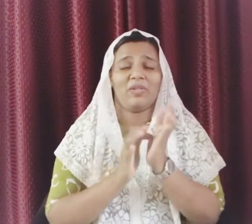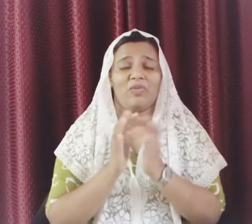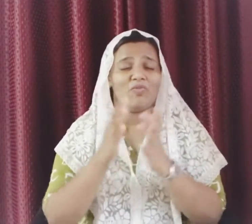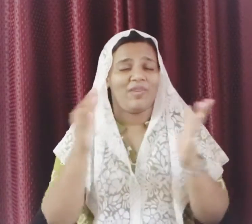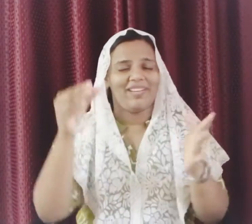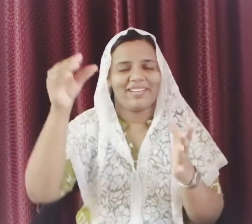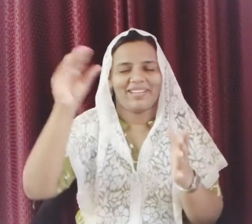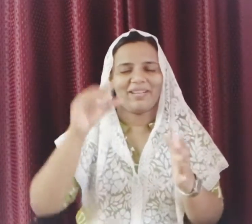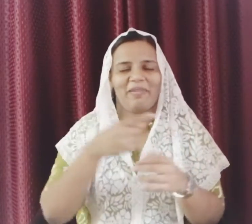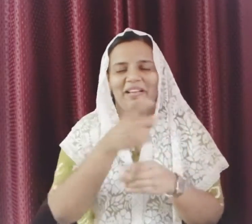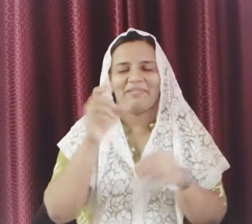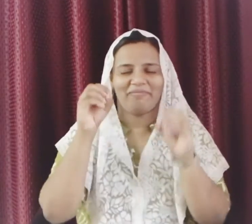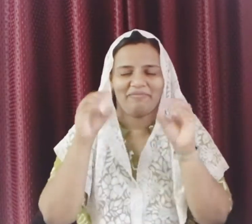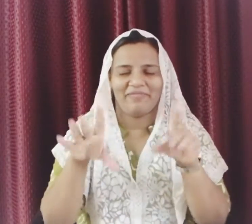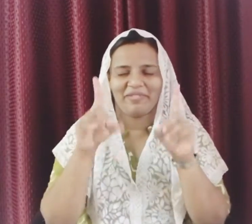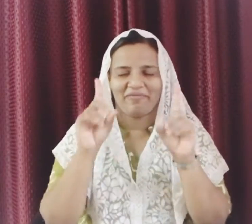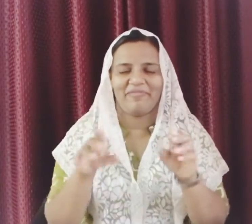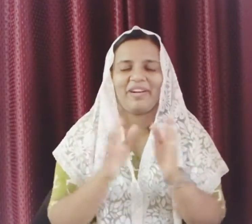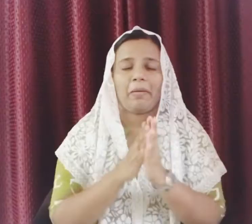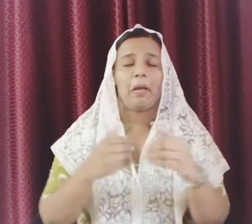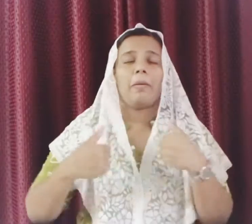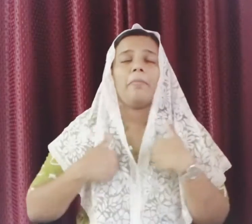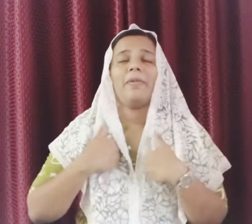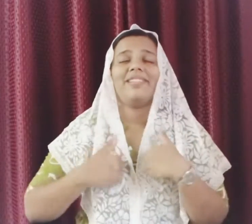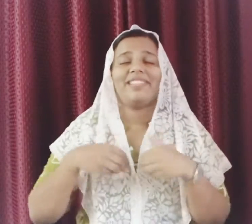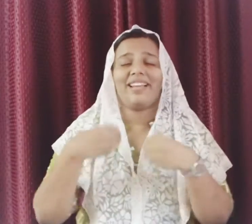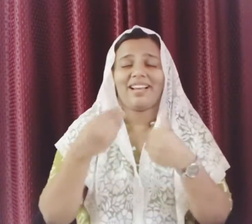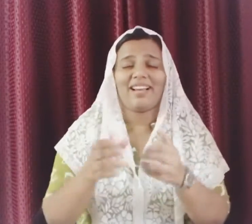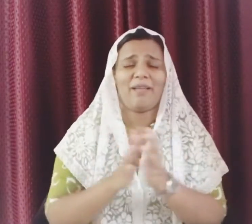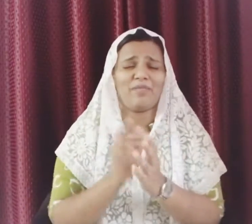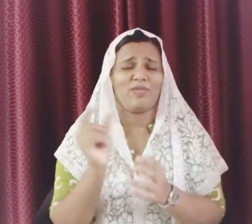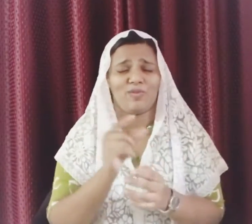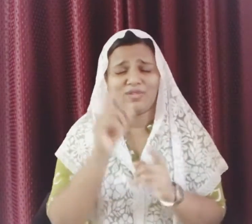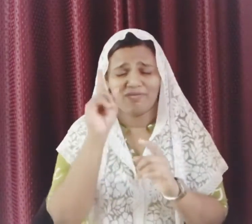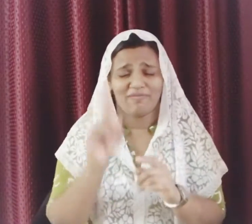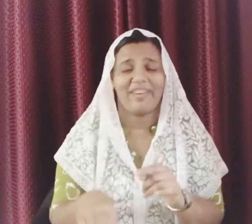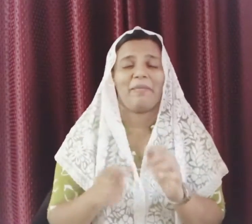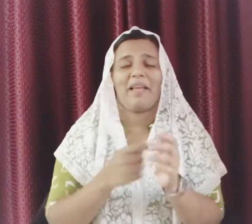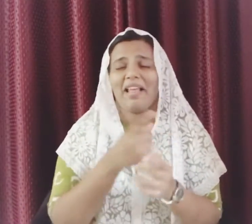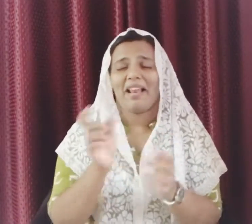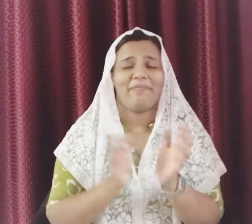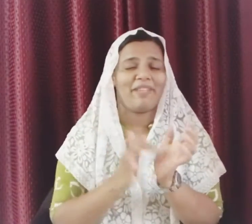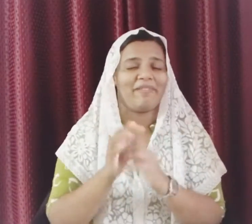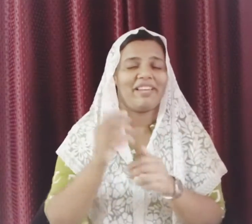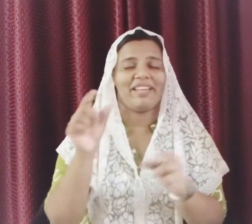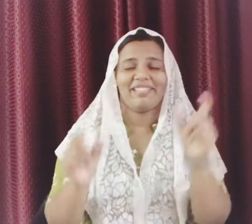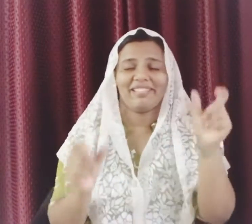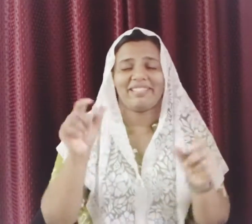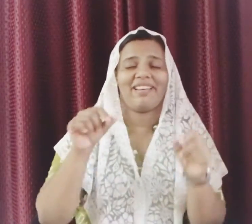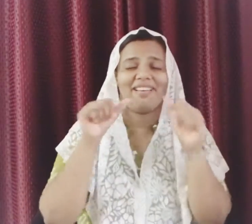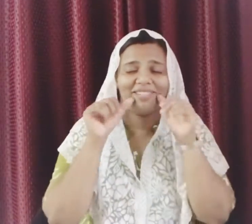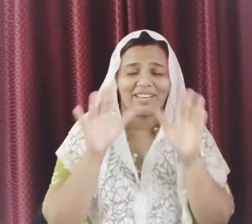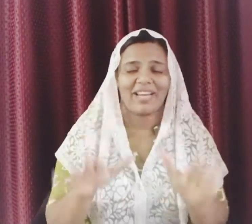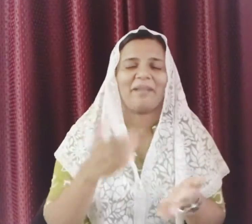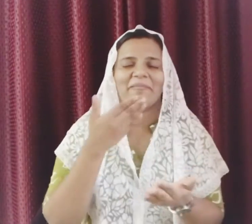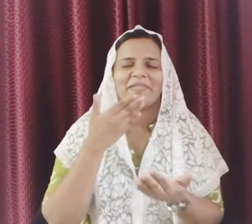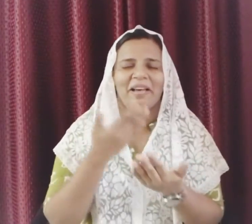വലിയ കൃപ എല്ലായിടത്തും വ്യാപരിക്കണമേ. പ്രത്യേകിച്ച് അഭിഷക്തന്മാരെ കർത്താവ് ഉപയോഗിക്കണമേ. കർത്താവിൻ്റെ ജനത്തെ കർത്താവ് അനുഗ്രഹിക്കണമേ. നന്മകൾ കൊണ്ടും കൃപകൾ